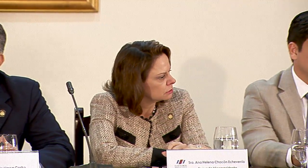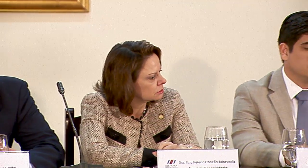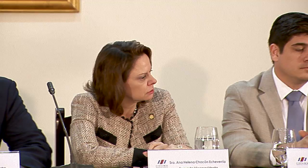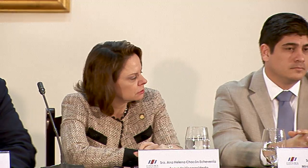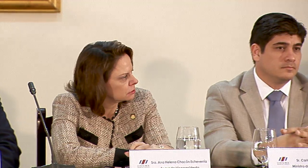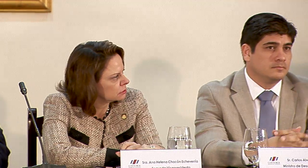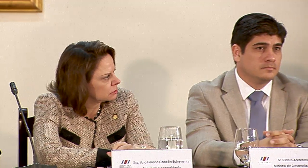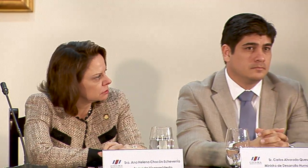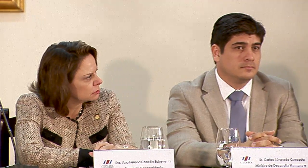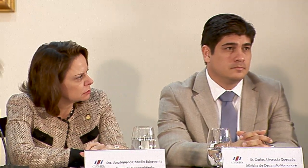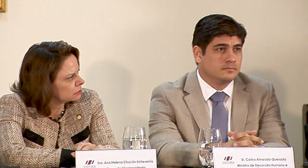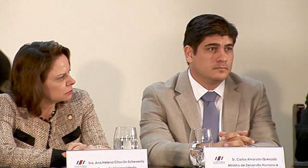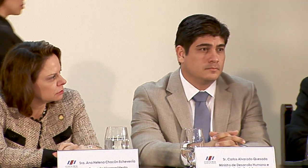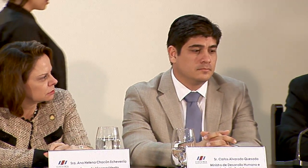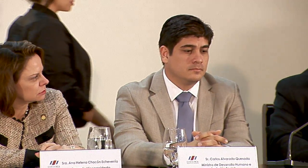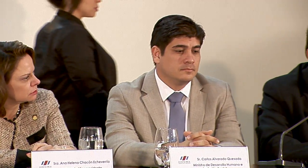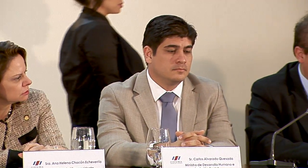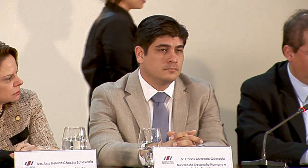Sí, buenas.